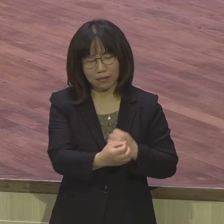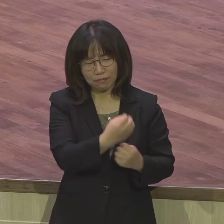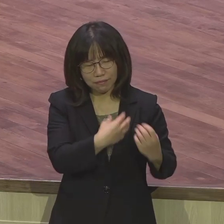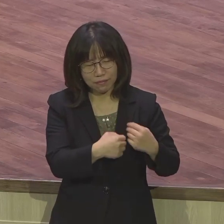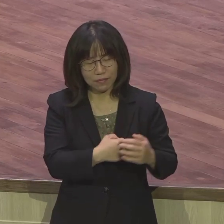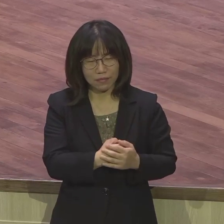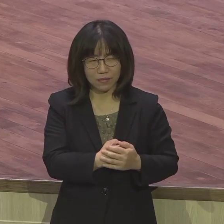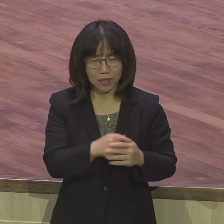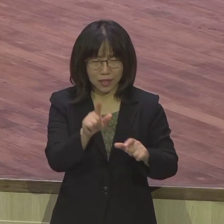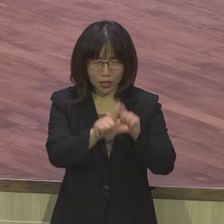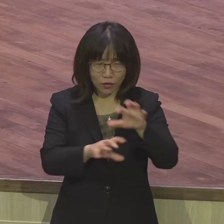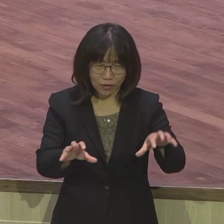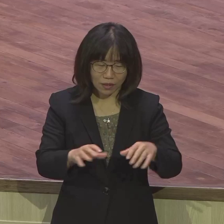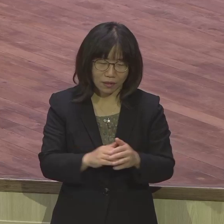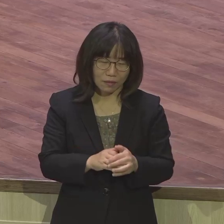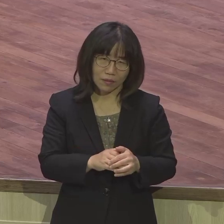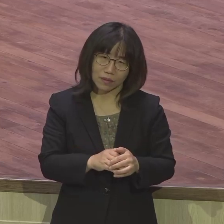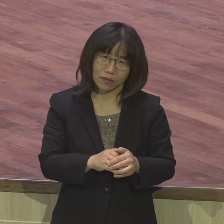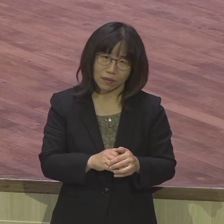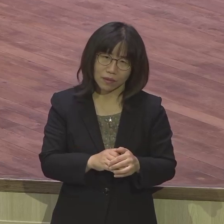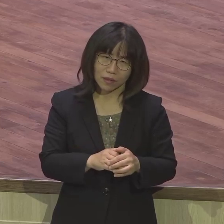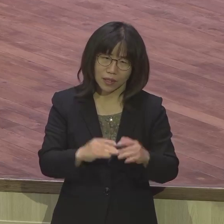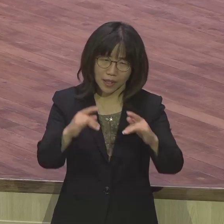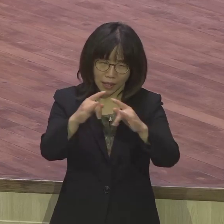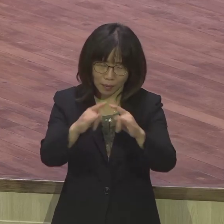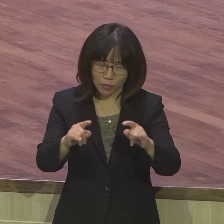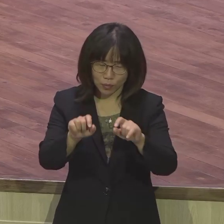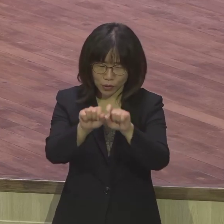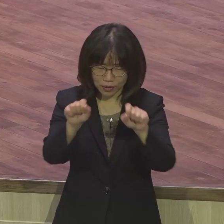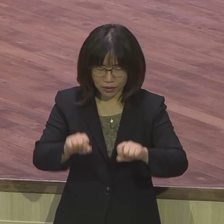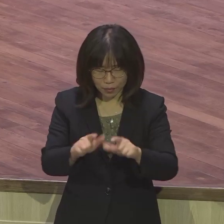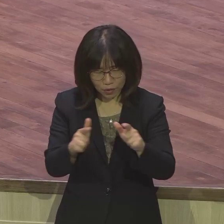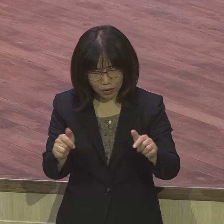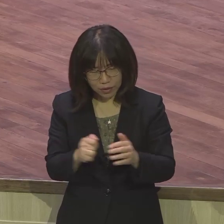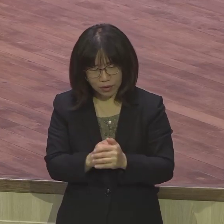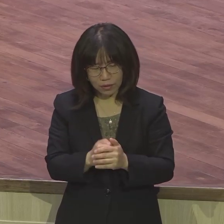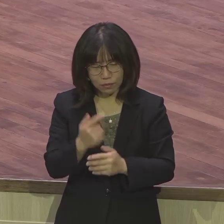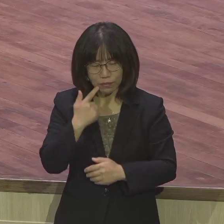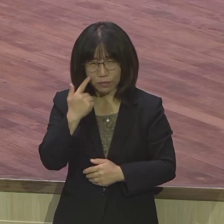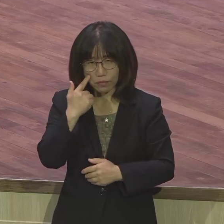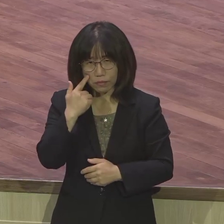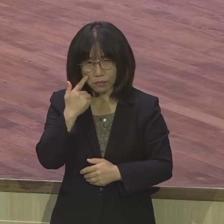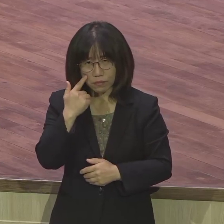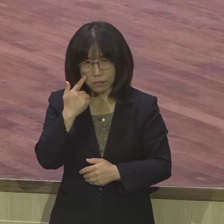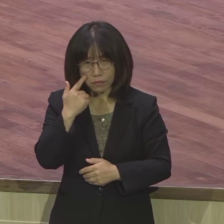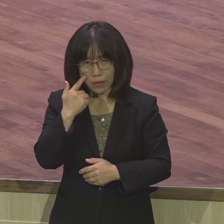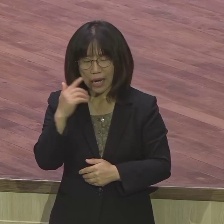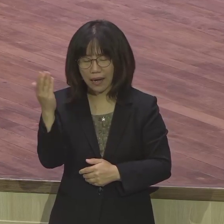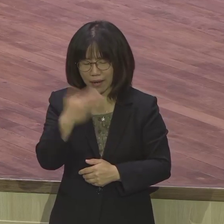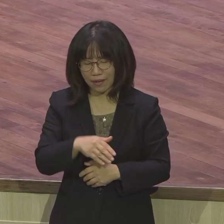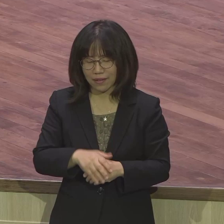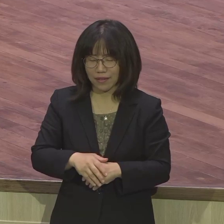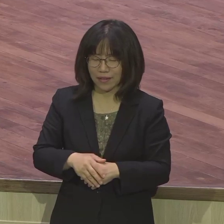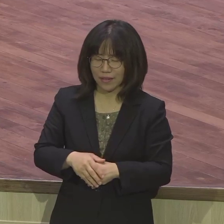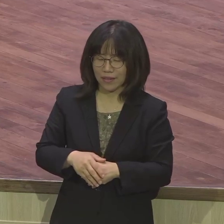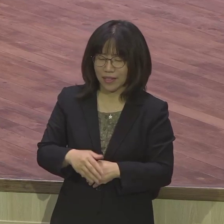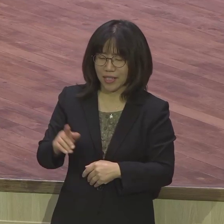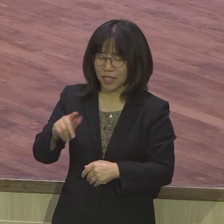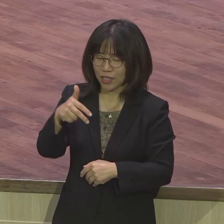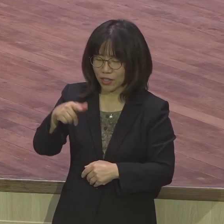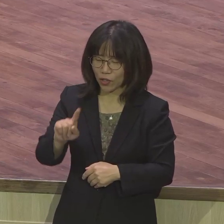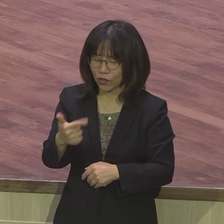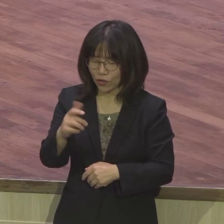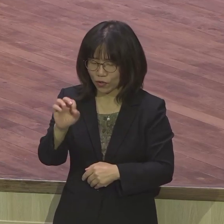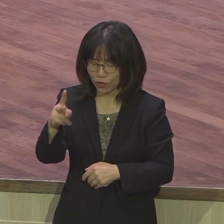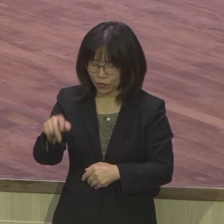현장에 문이 열렸다니, 캠프는 시스템이라니, 저 목사님이 여기 저기 태국에 와야 된다니, 저 전용승